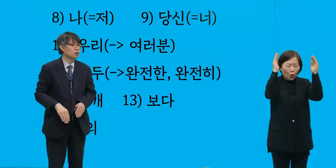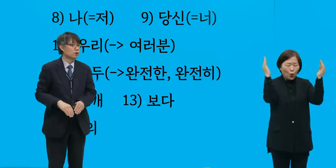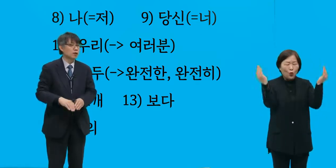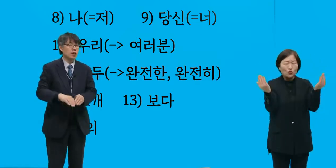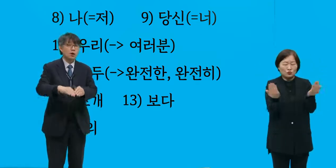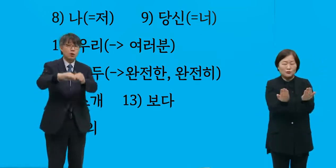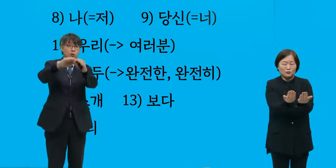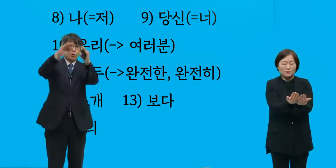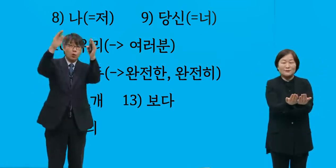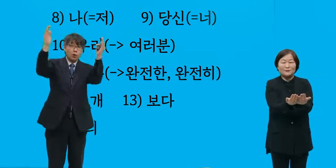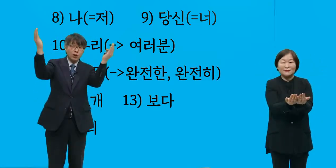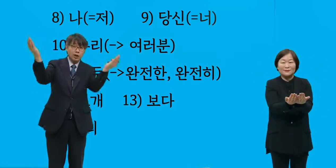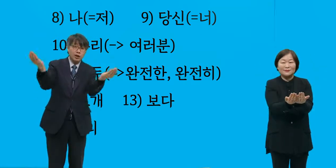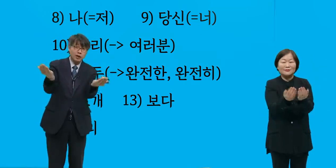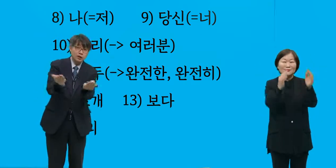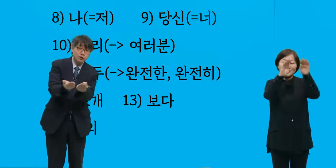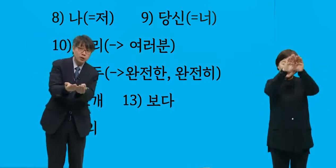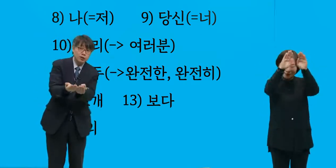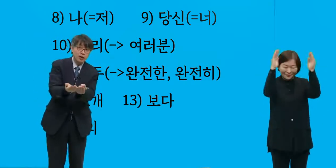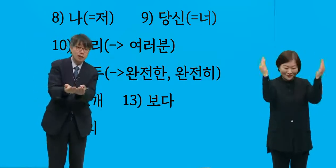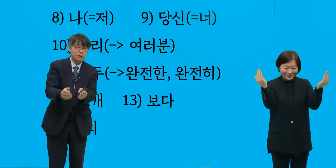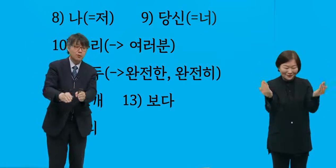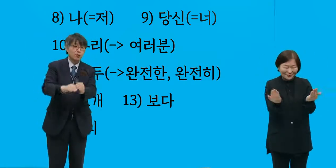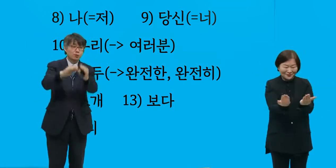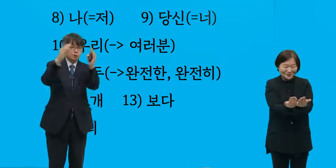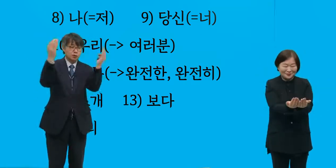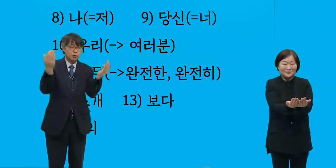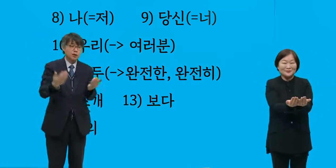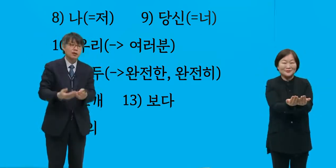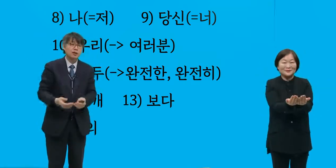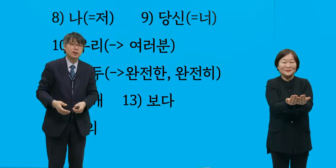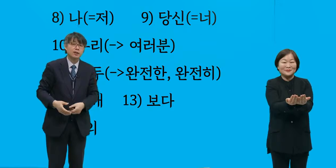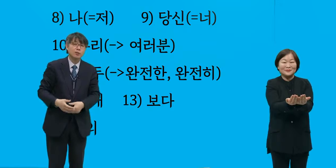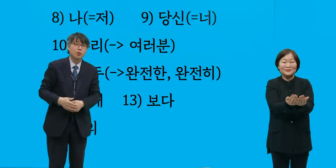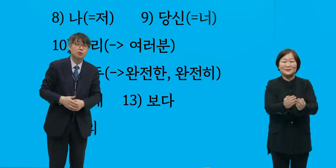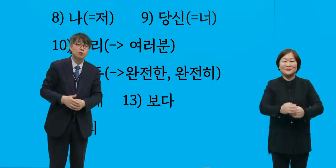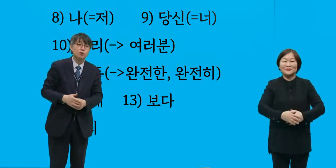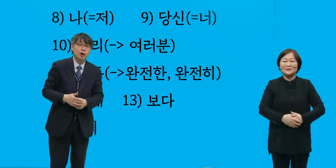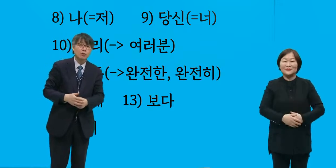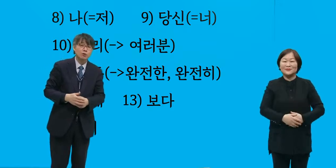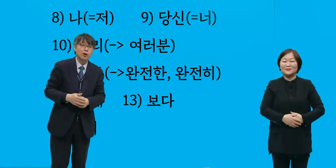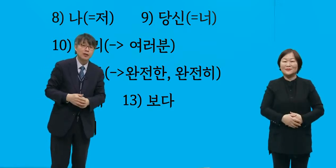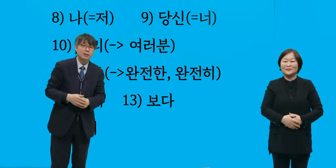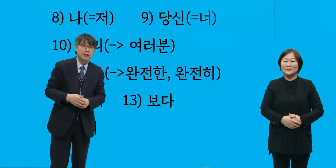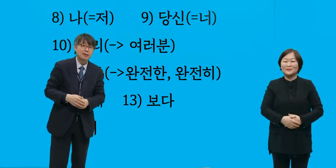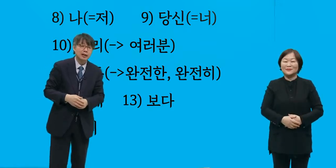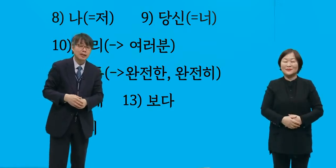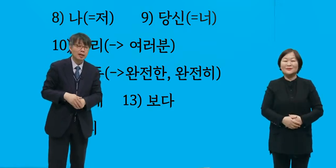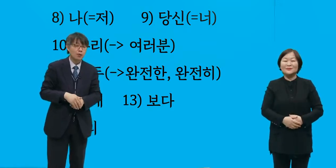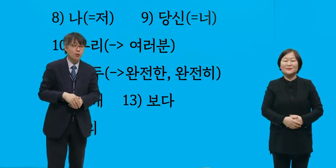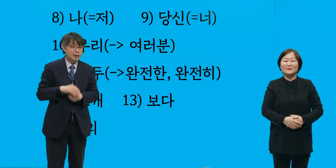모두는 동그랗게 이렇게 그려주신다고 생각하시면 돼요. 모두. 근데 이제 모두하고 똑같은 비슷한 말인데